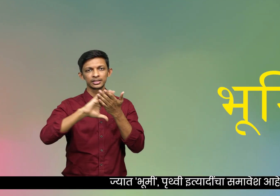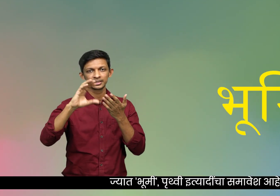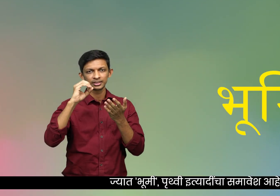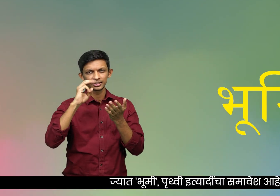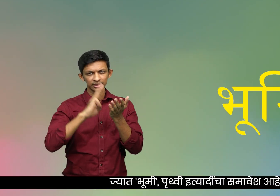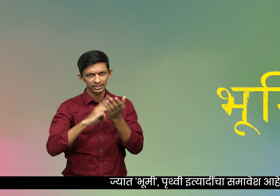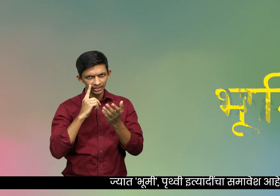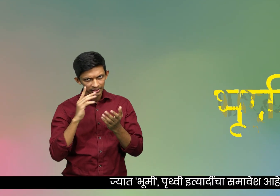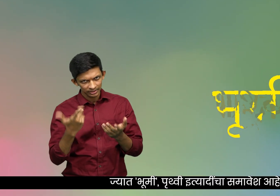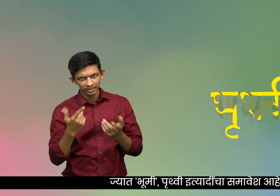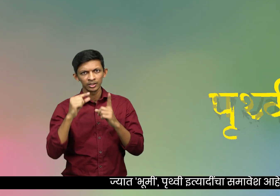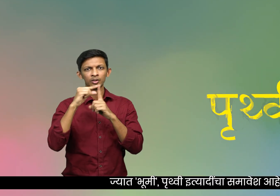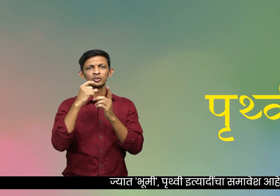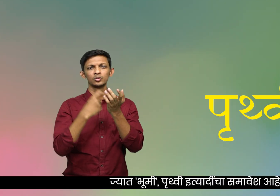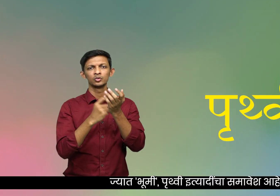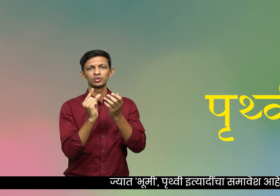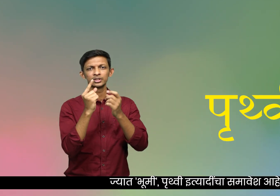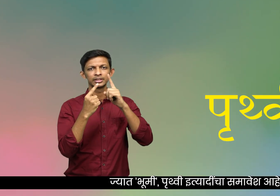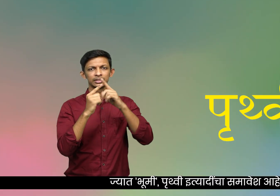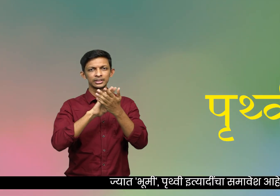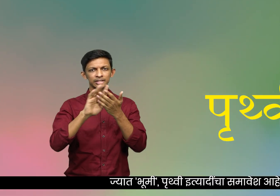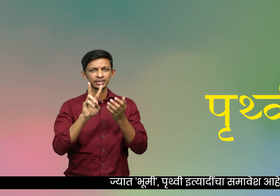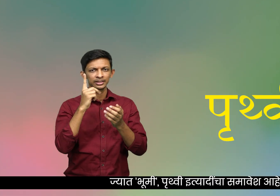पृथ्वी इत्यादींचा समावेश आहे.